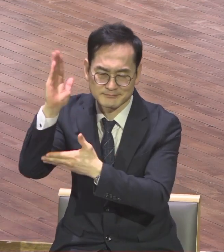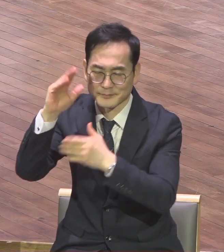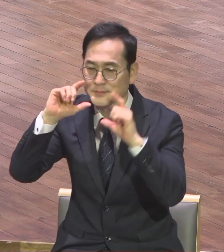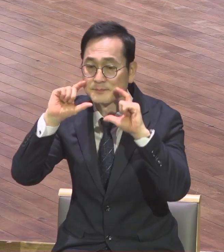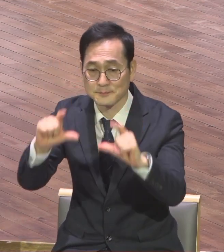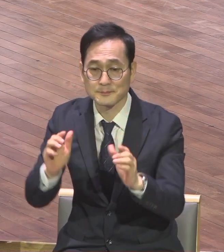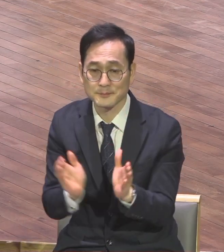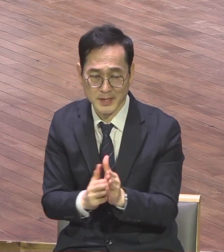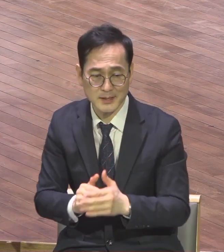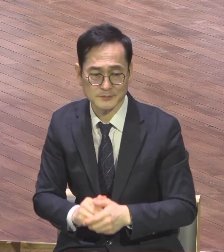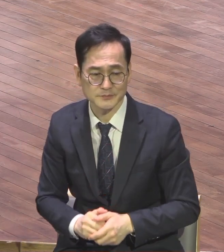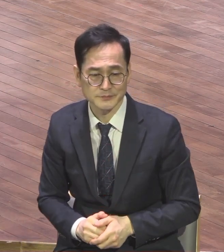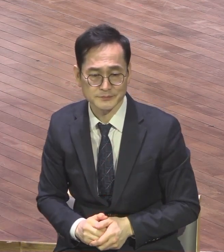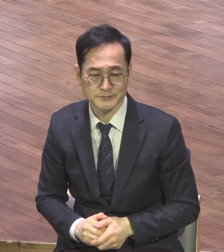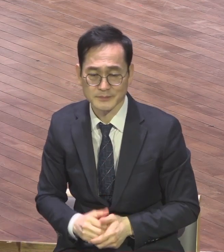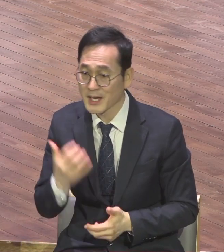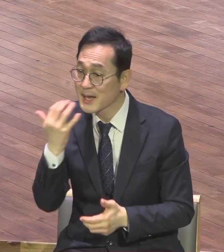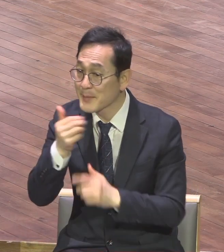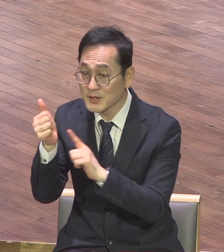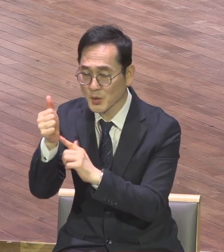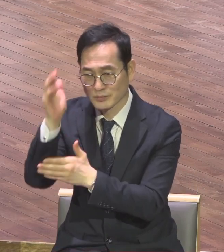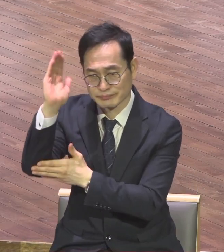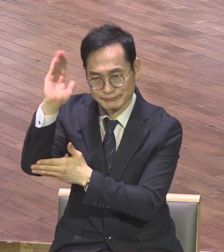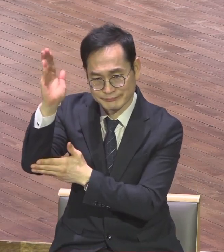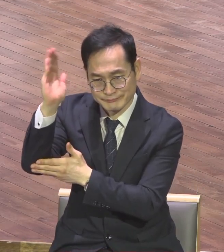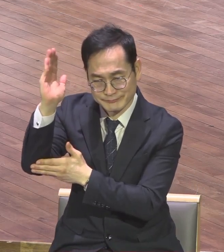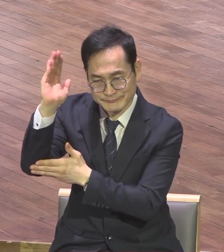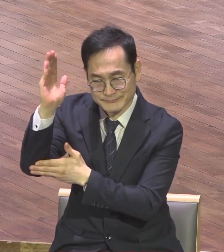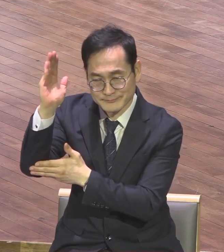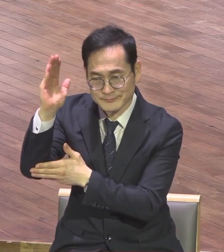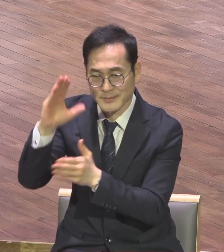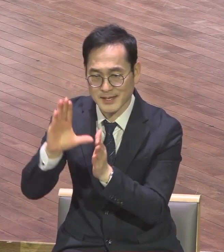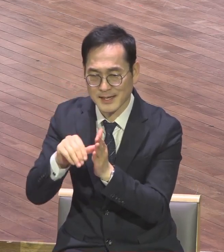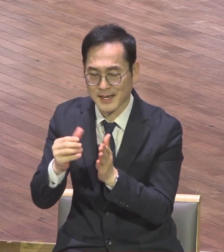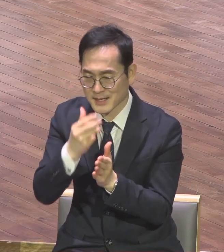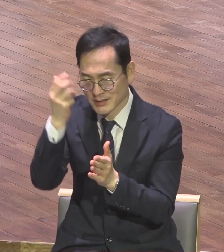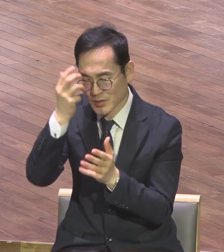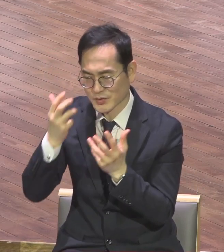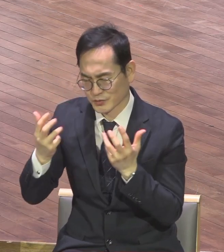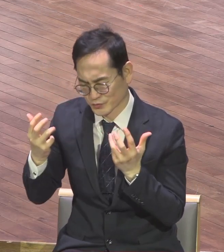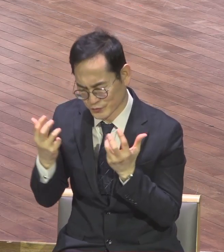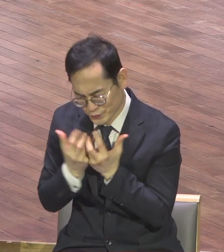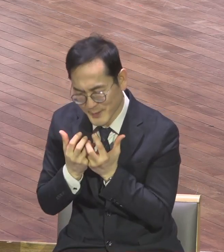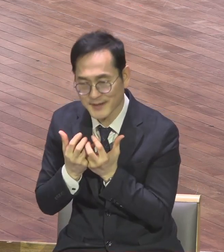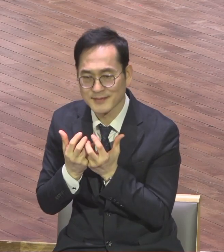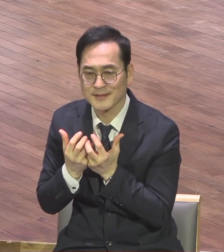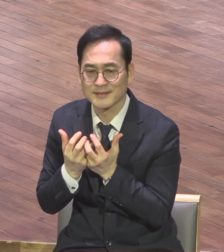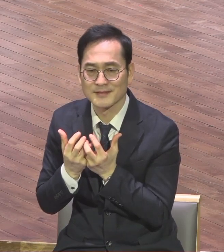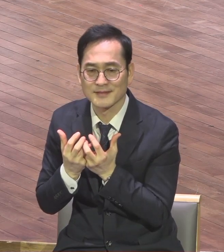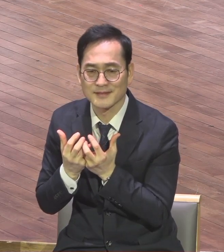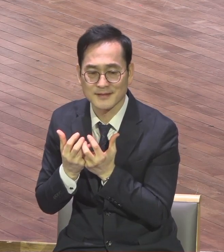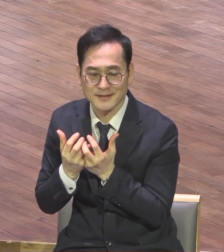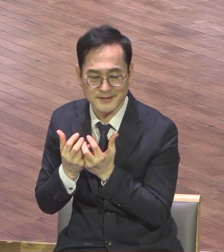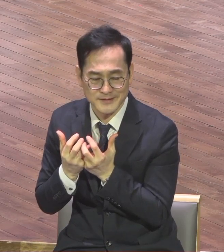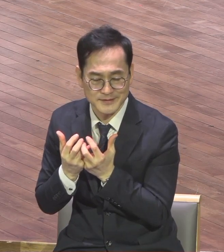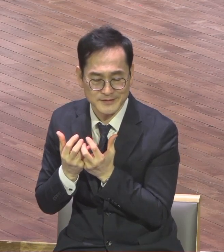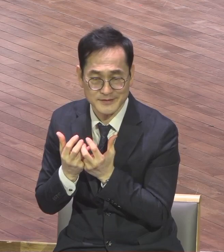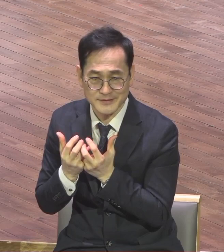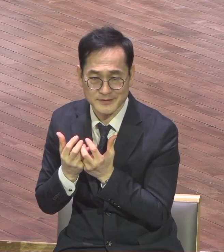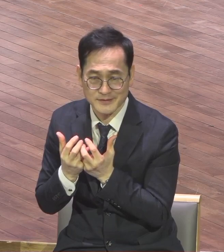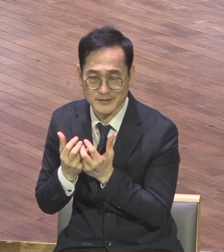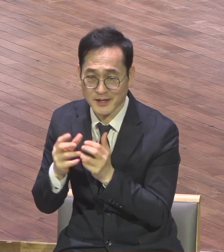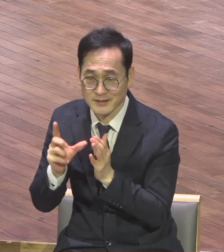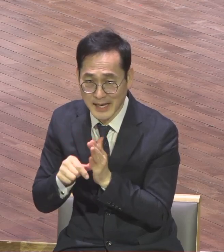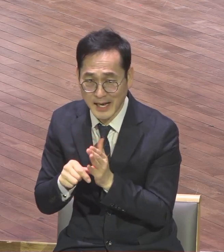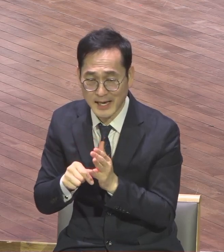선포했습니다. 본문에서 베드로가 설교를 시작하면서 성령 충만을 받았던 그 시간이 제3시라고